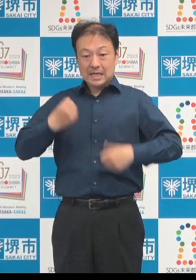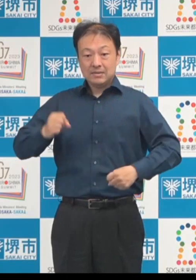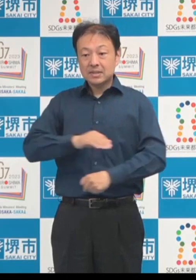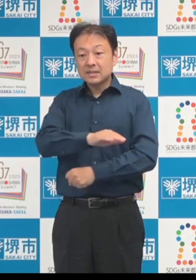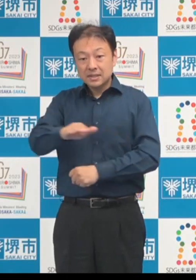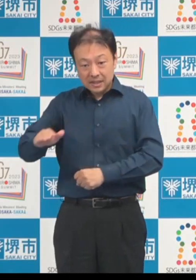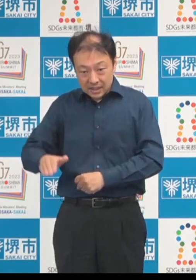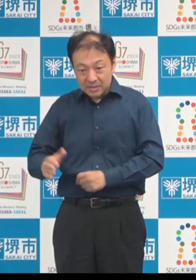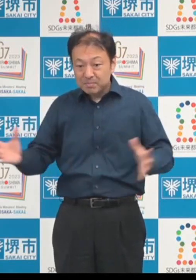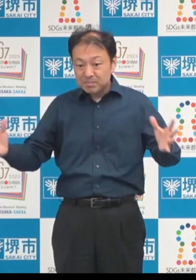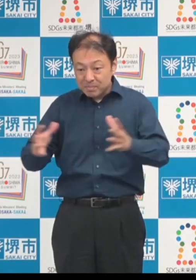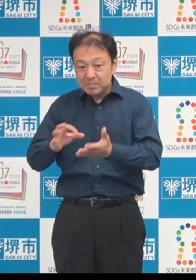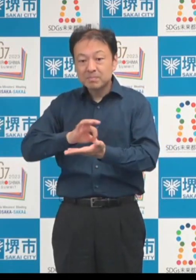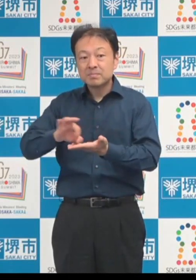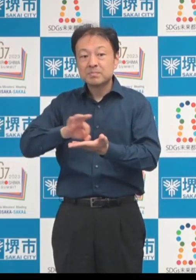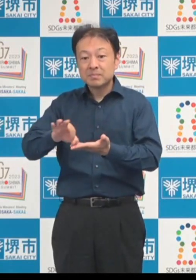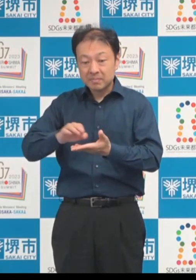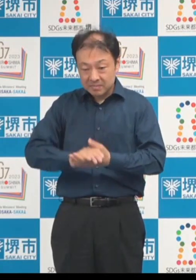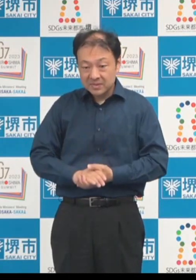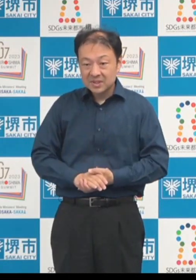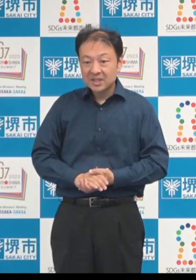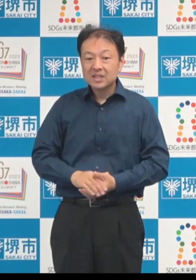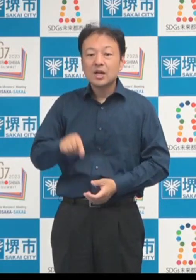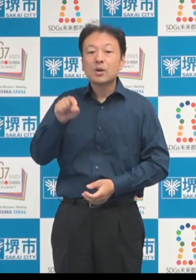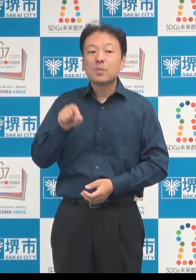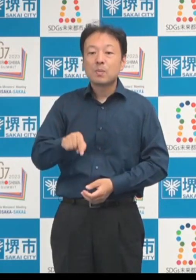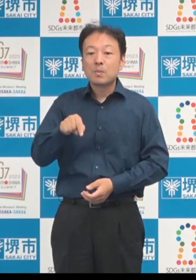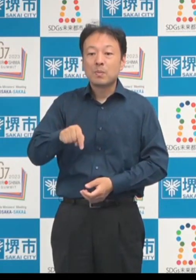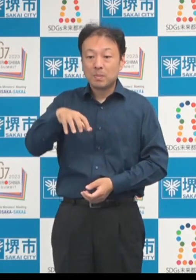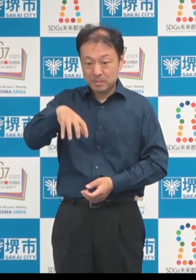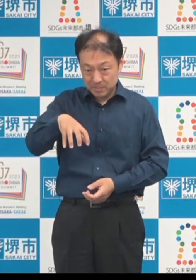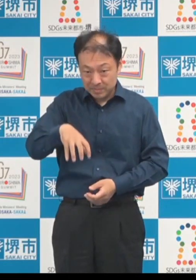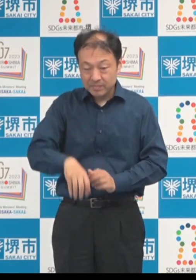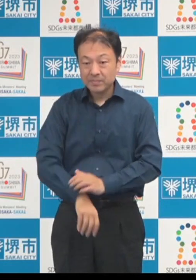ていただくことによって、そこで実際に